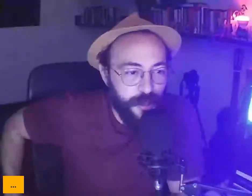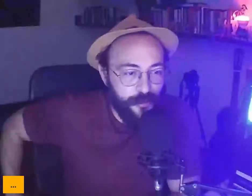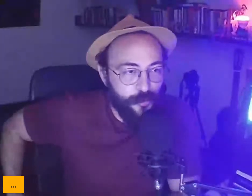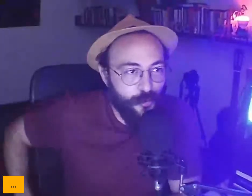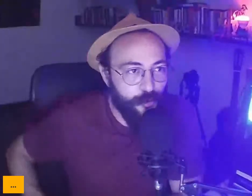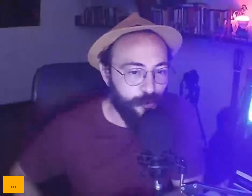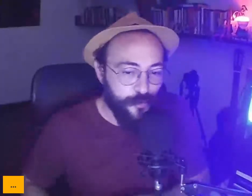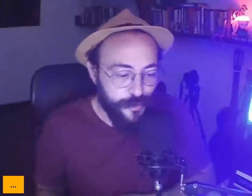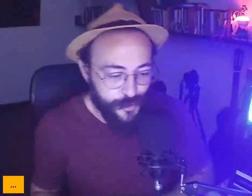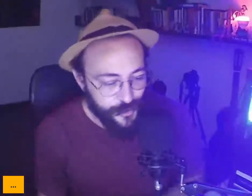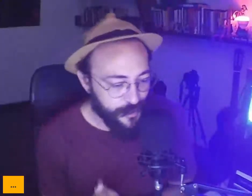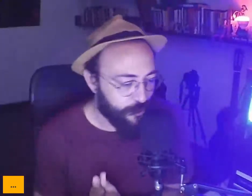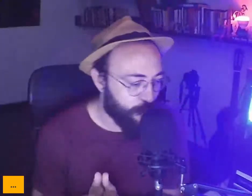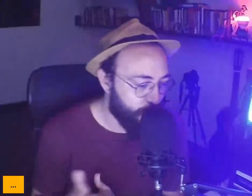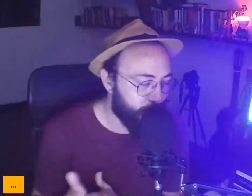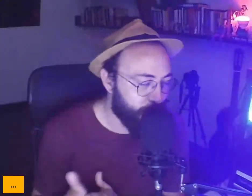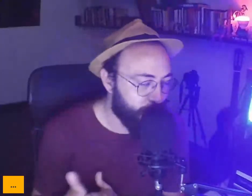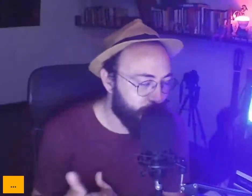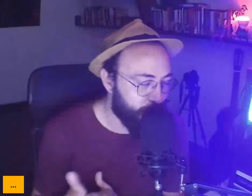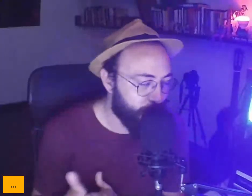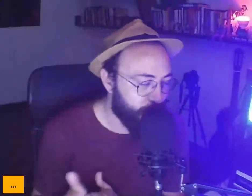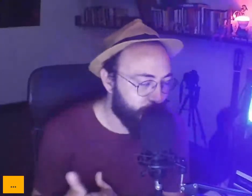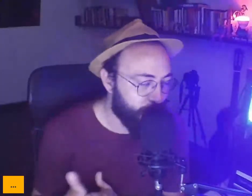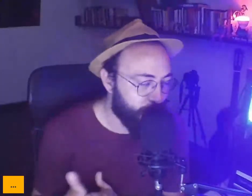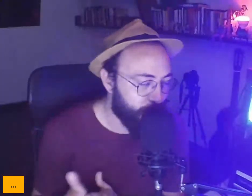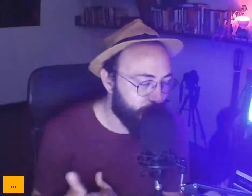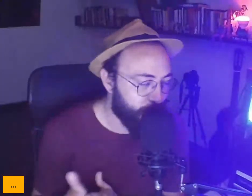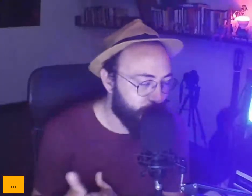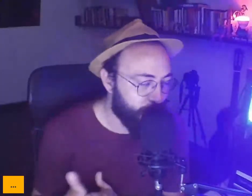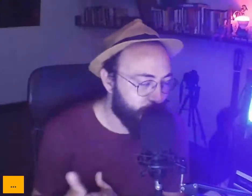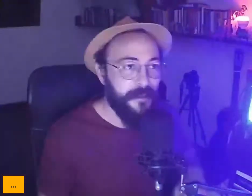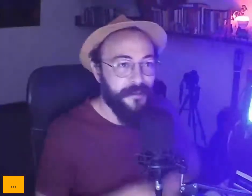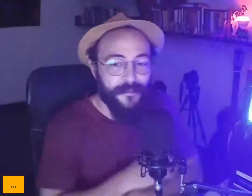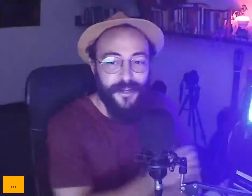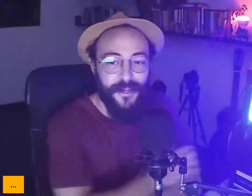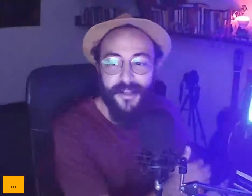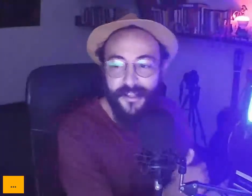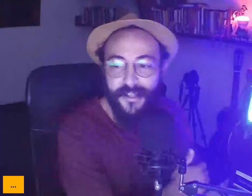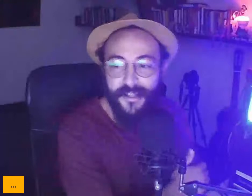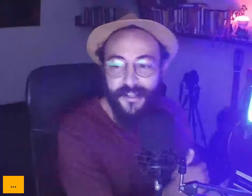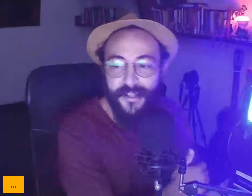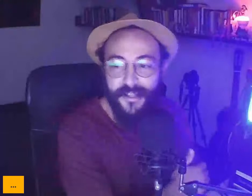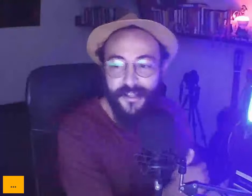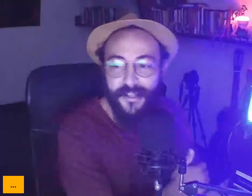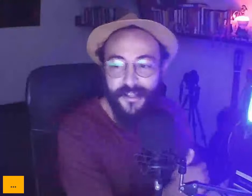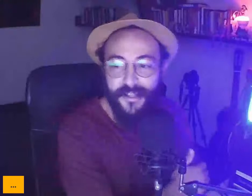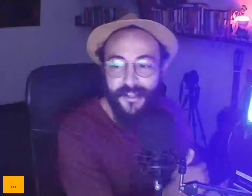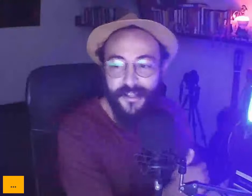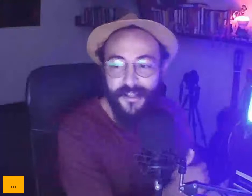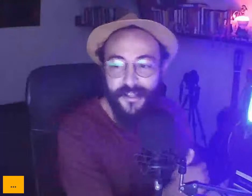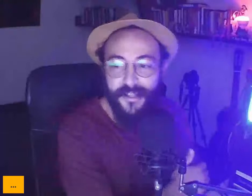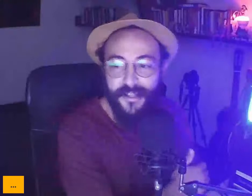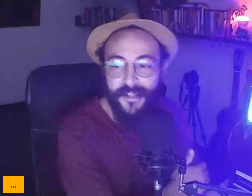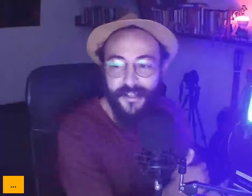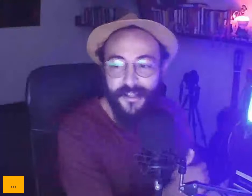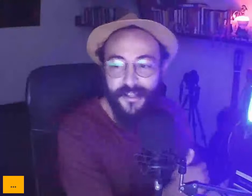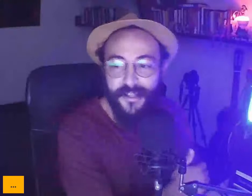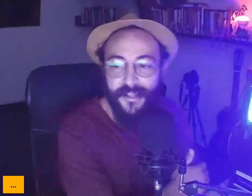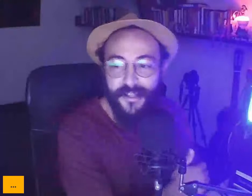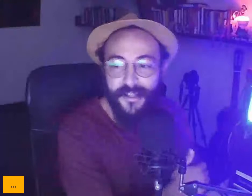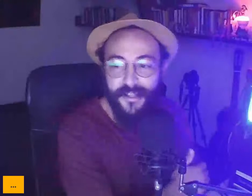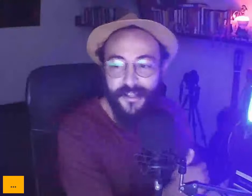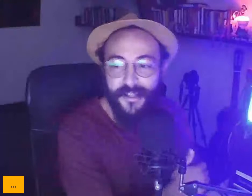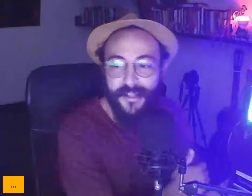Boa noite a todos, a todas, a todos que estão aqui já na espera.